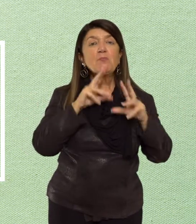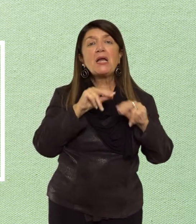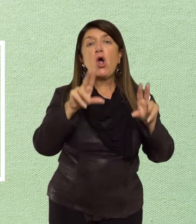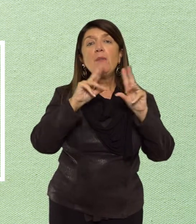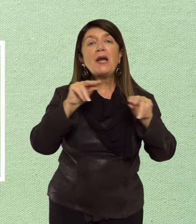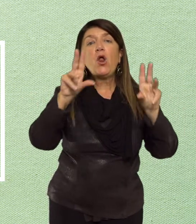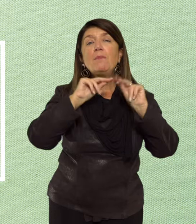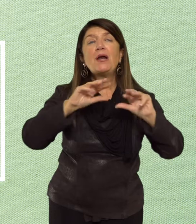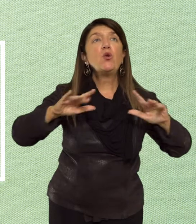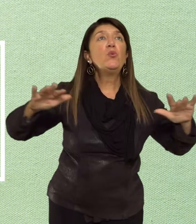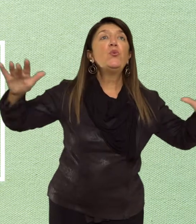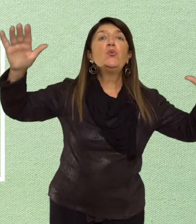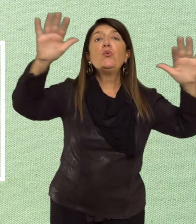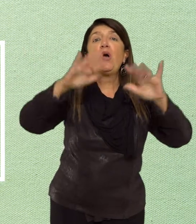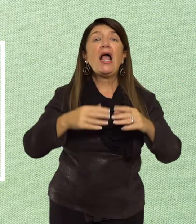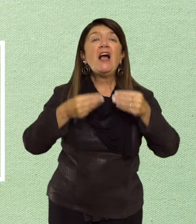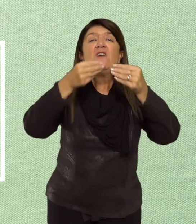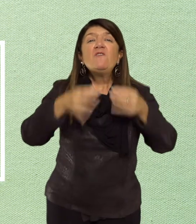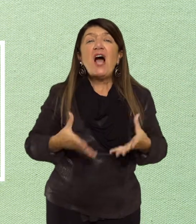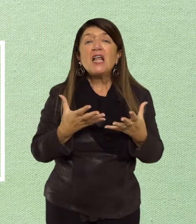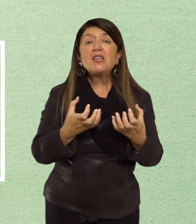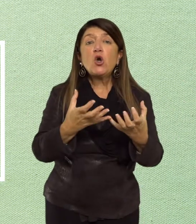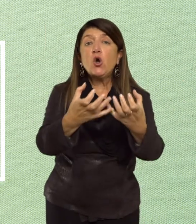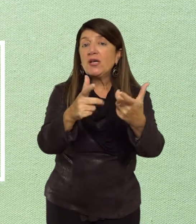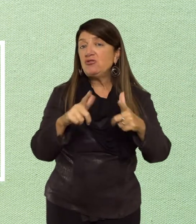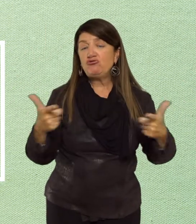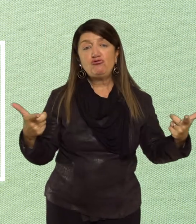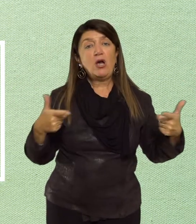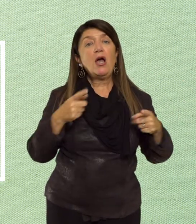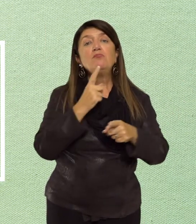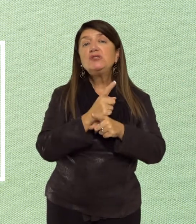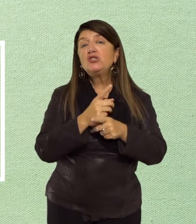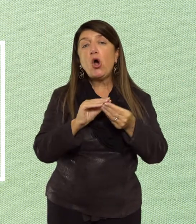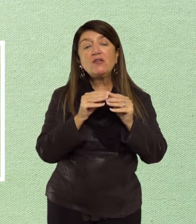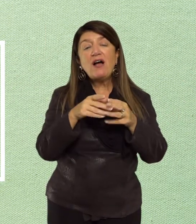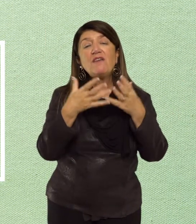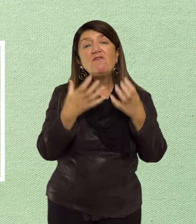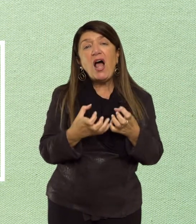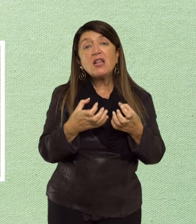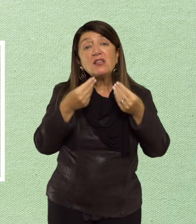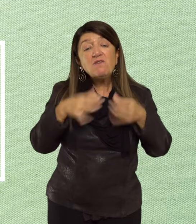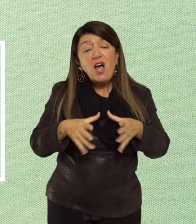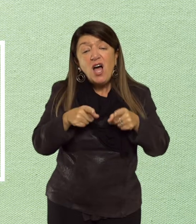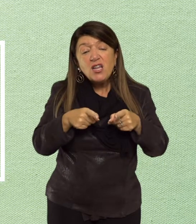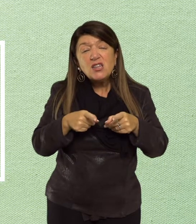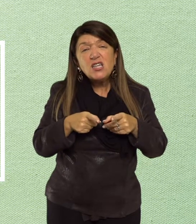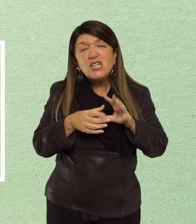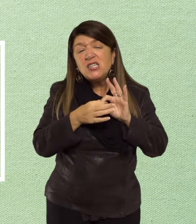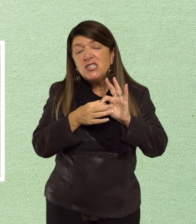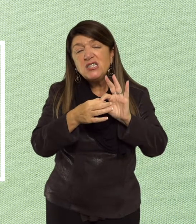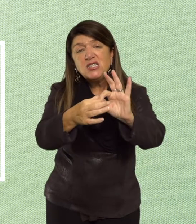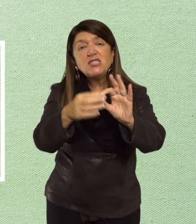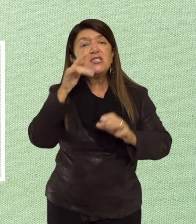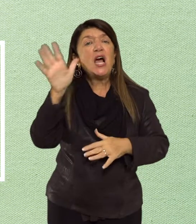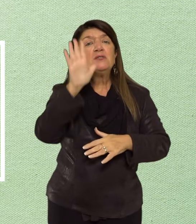concreti e mantenerli, perché anche solo pensare che un bambino con una disabilità nell'ora di ginnastica a